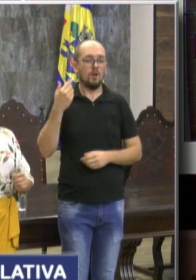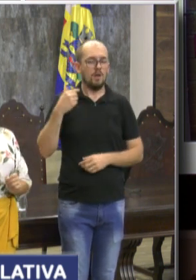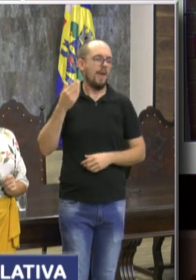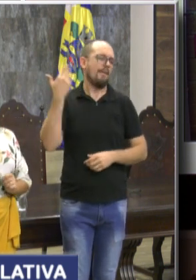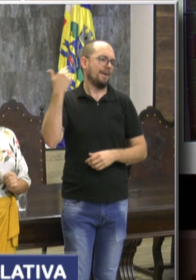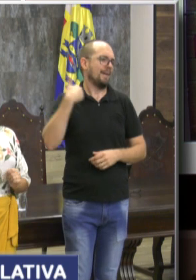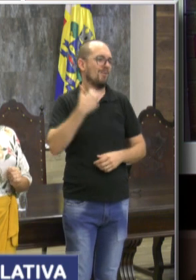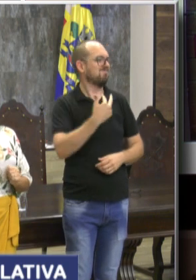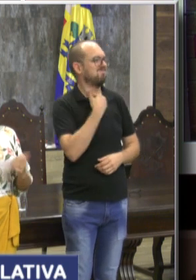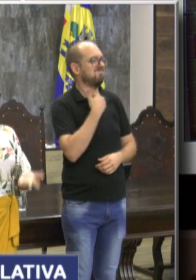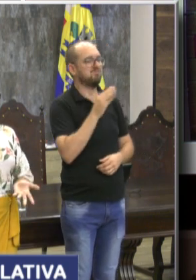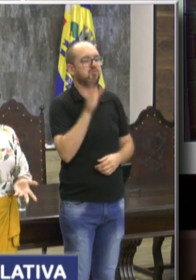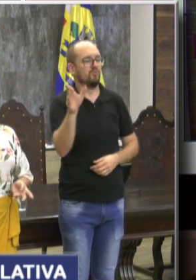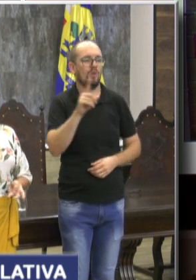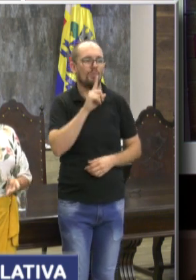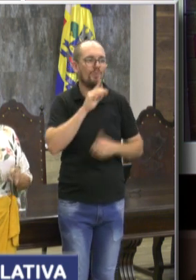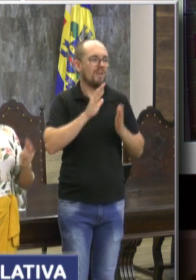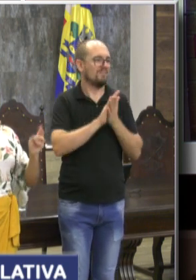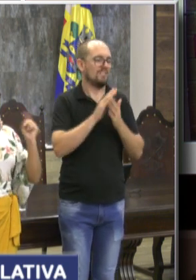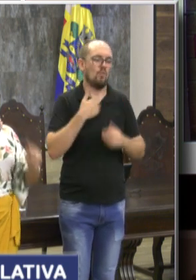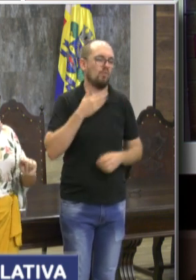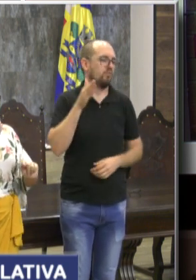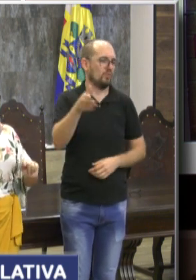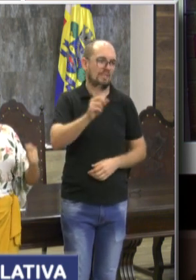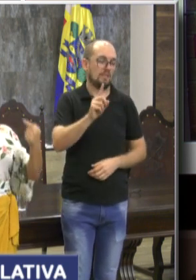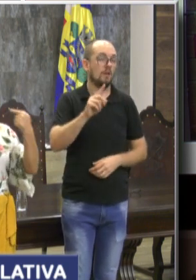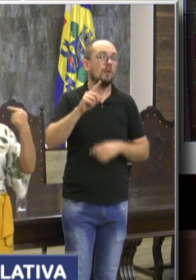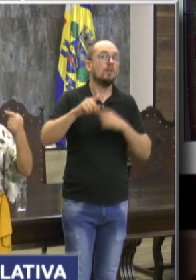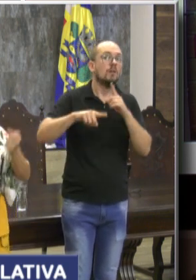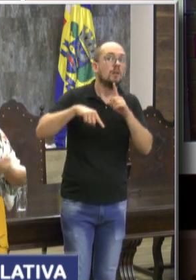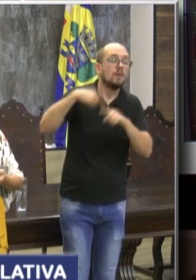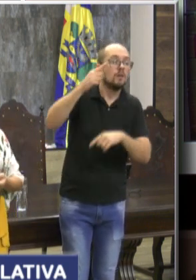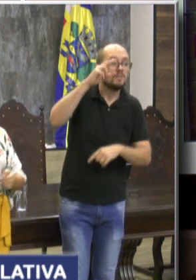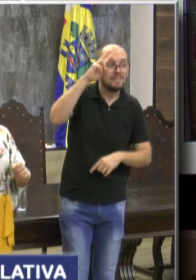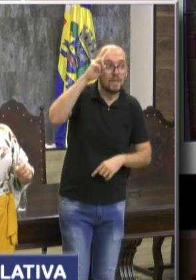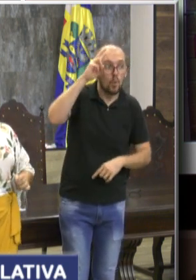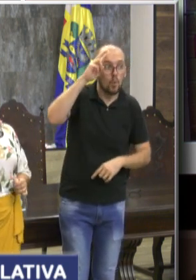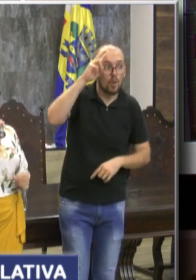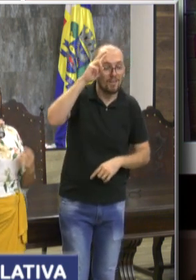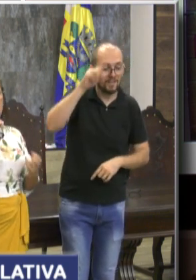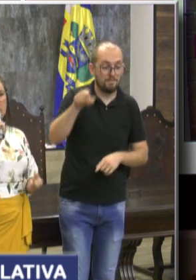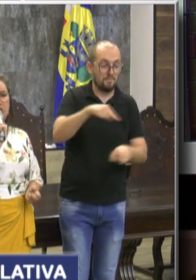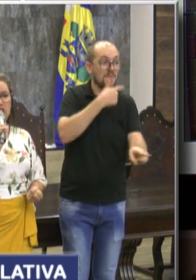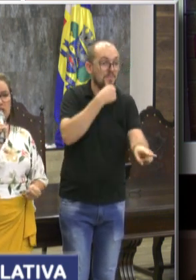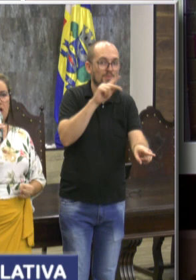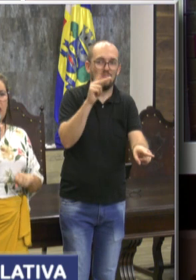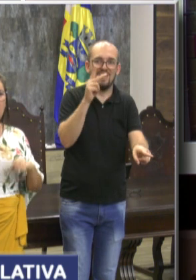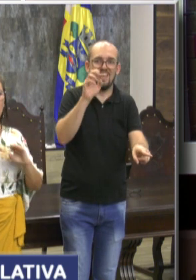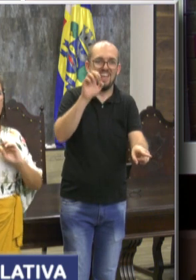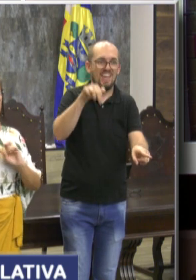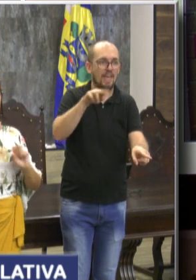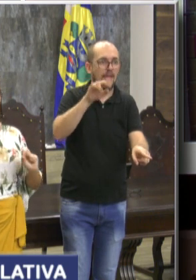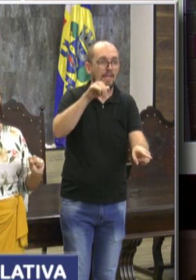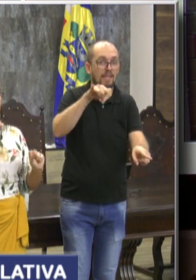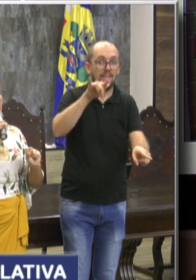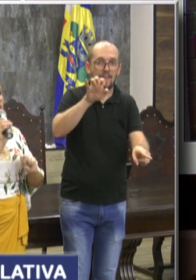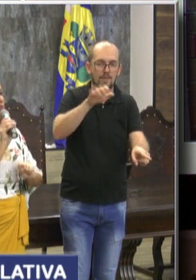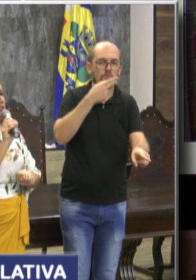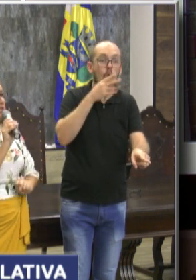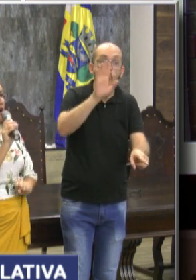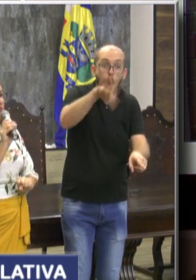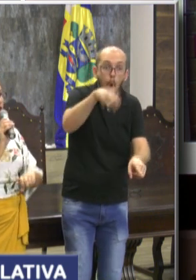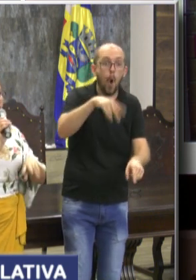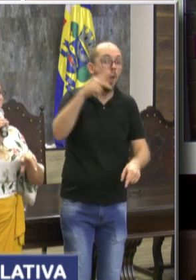fui convidada, e não pude ir. E aí, na segunda-feira, o Henrique falou assim para mim, professora Val, você não acredita, eu conversei tudo na